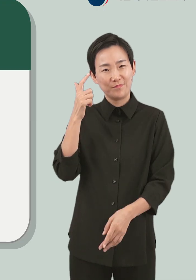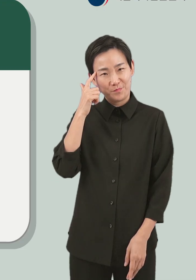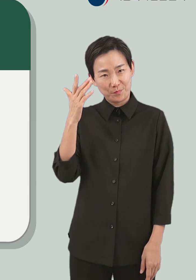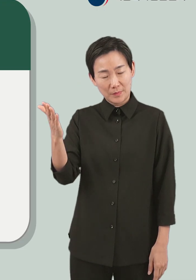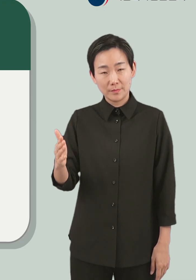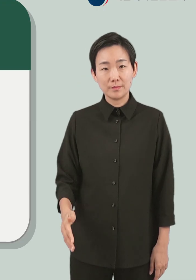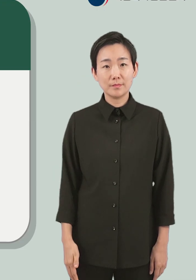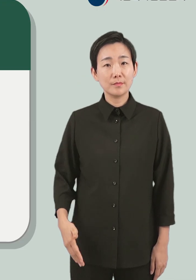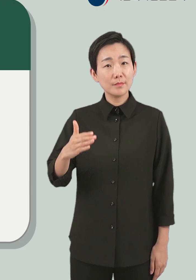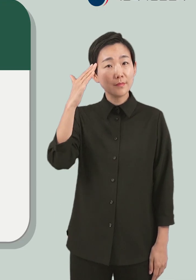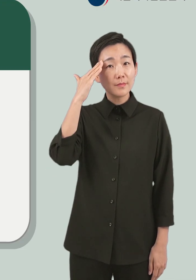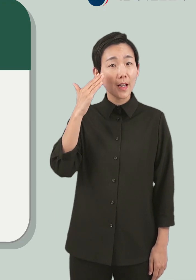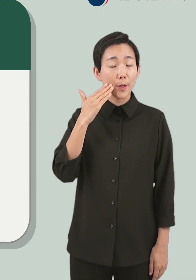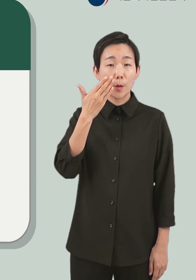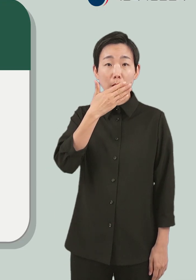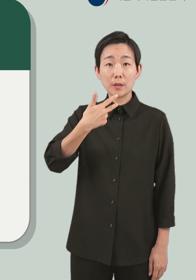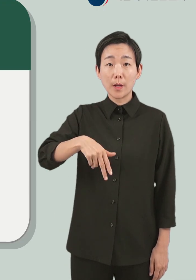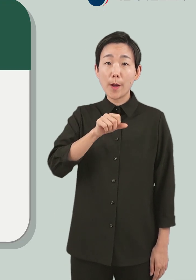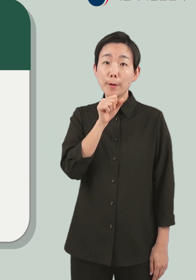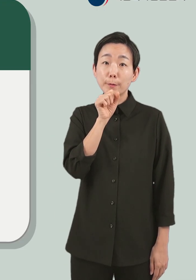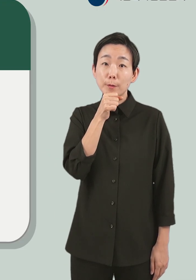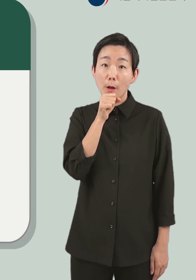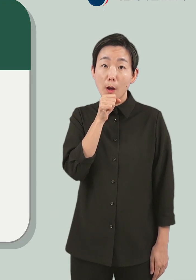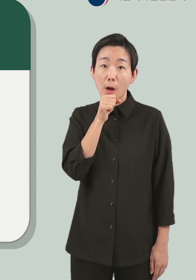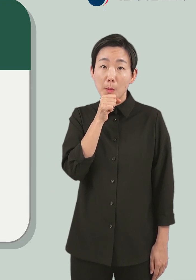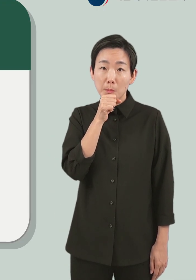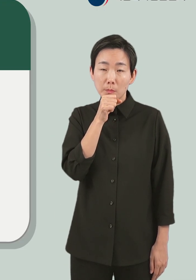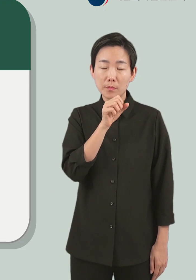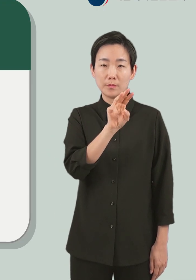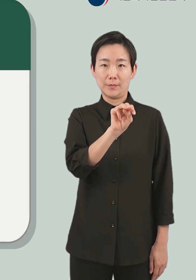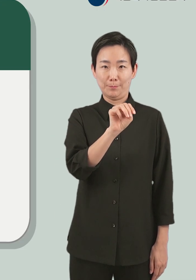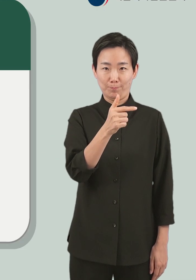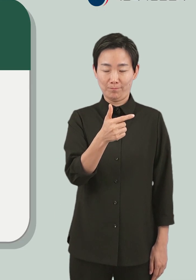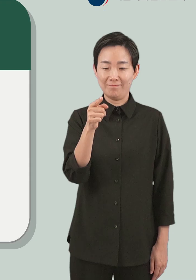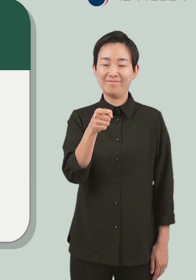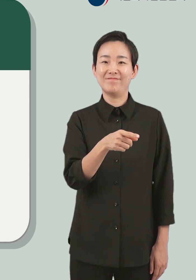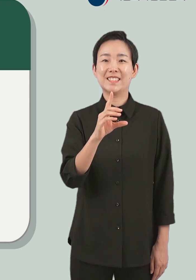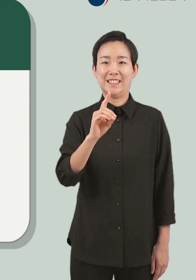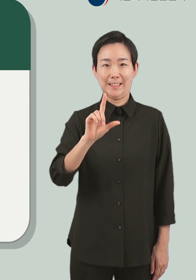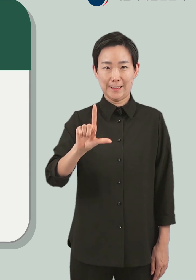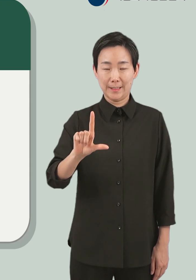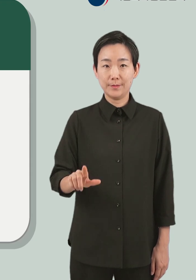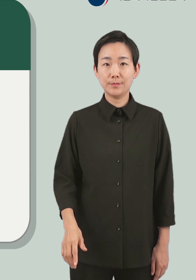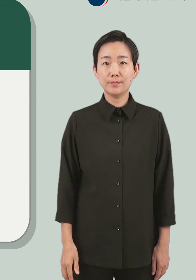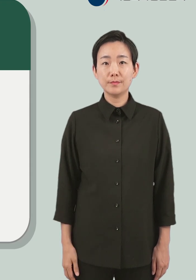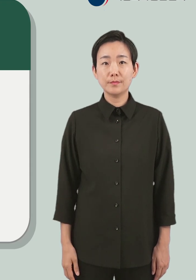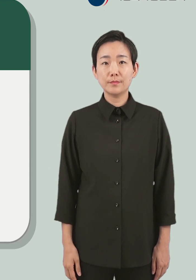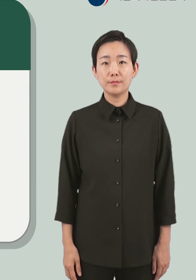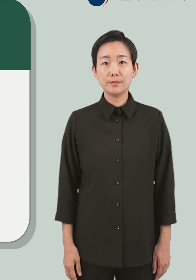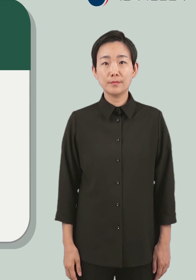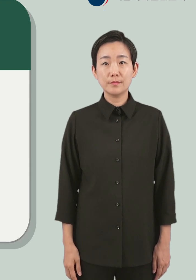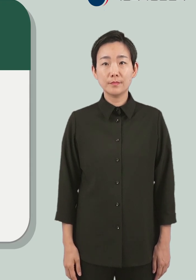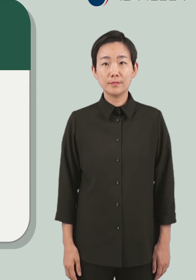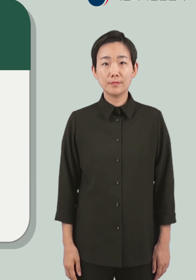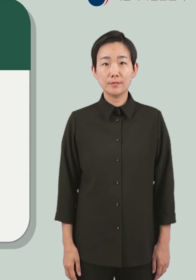발생하거나 궁금한 사항이 있을 때 고객센터로 문의하시길 바랍니다. 국내의 혈당 측정 기준